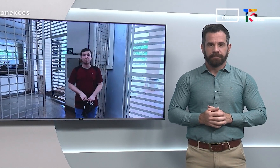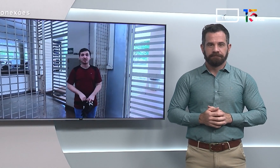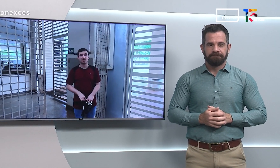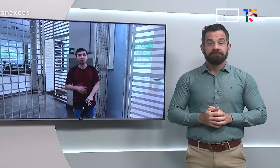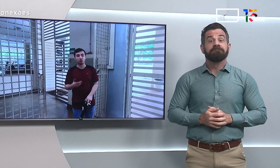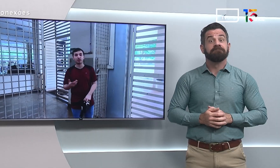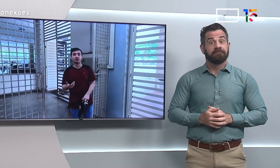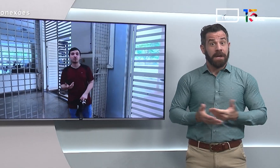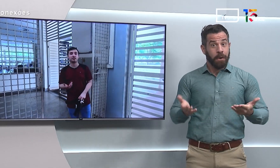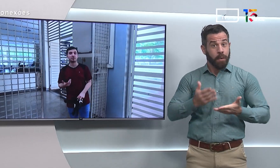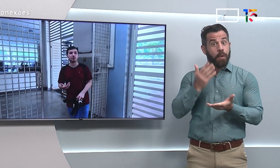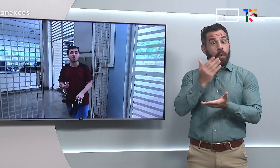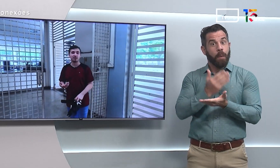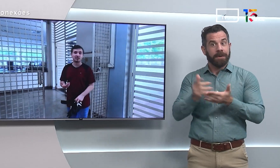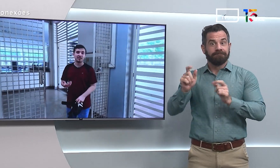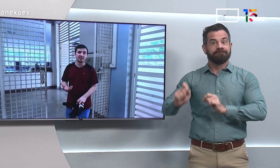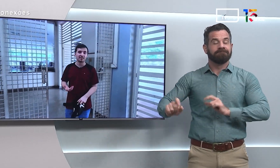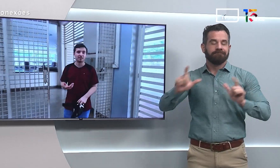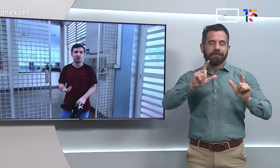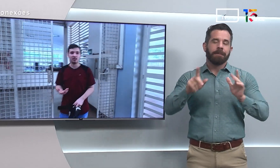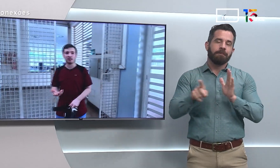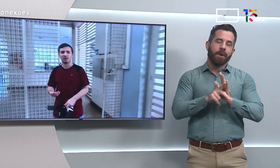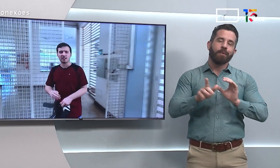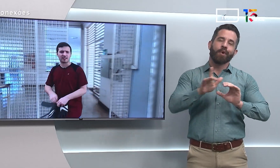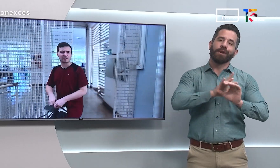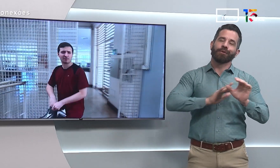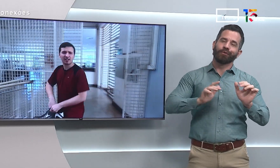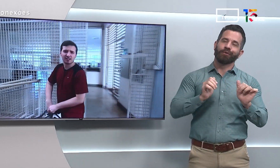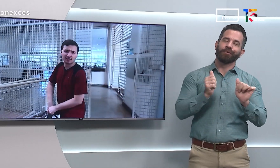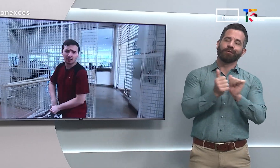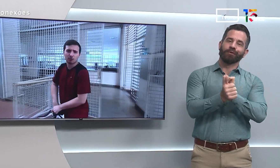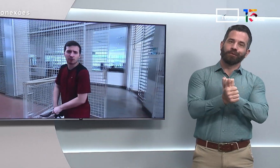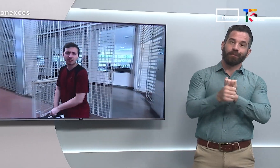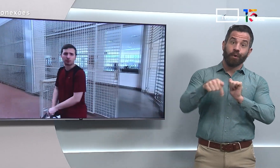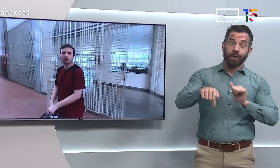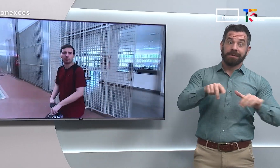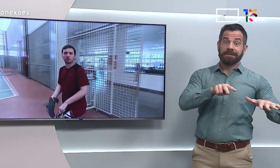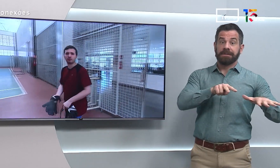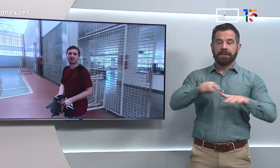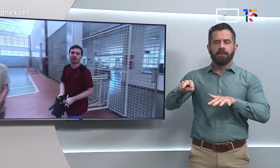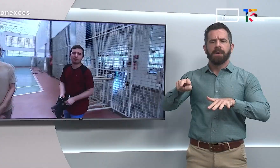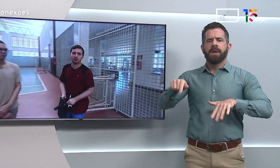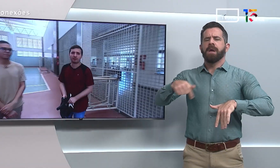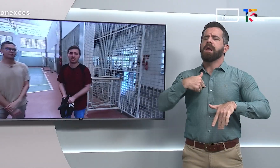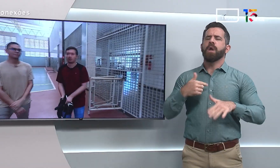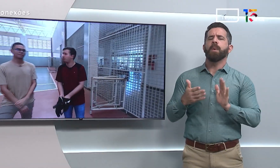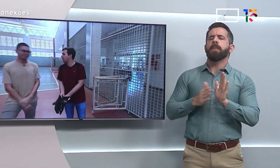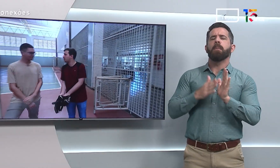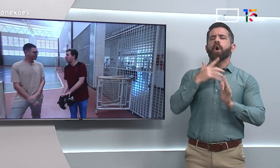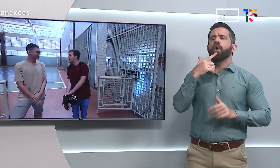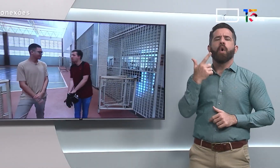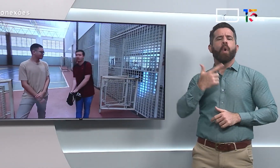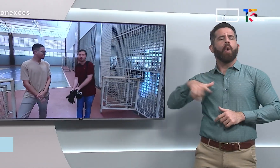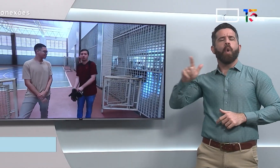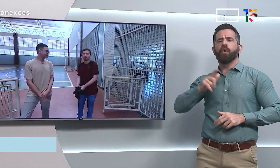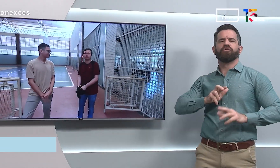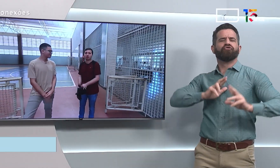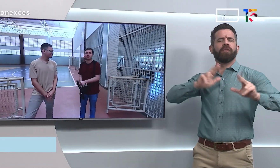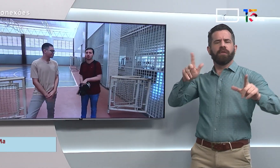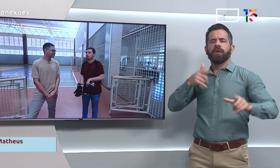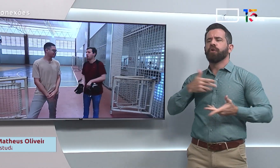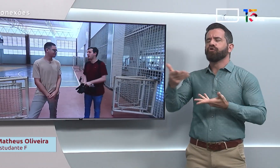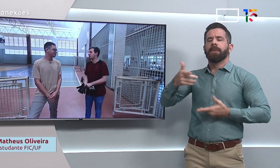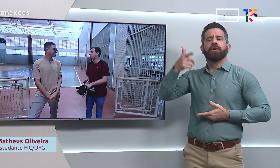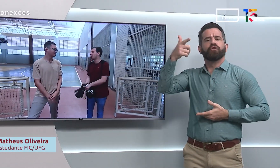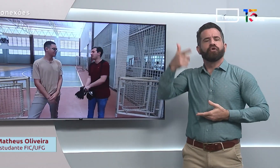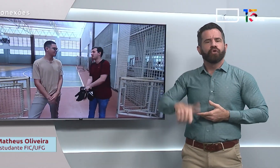Tá começando o Conexões Esportivas dessa semana e dessa vez eu quis propor um desafio diferente e por isso chamei de volta meu